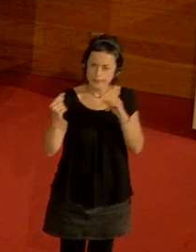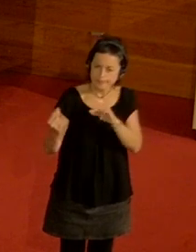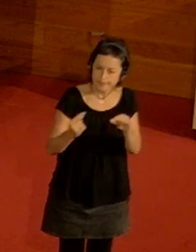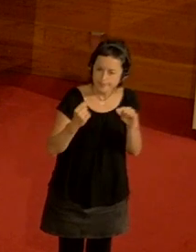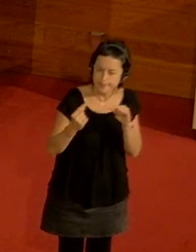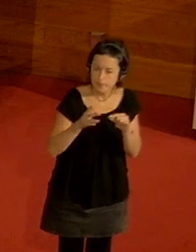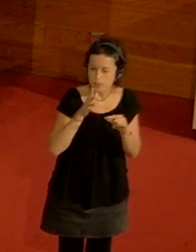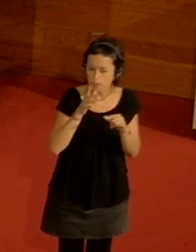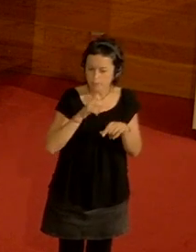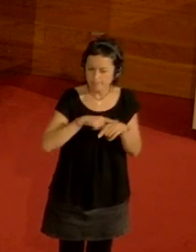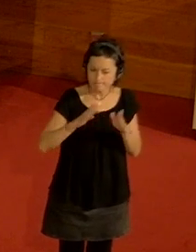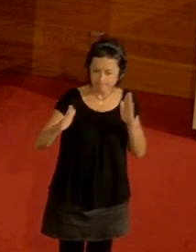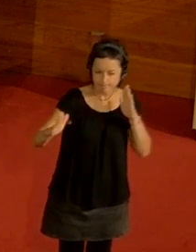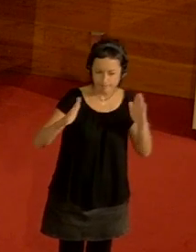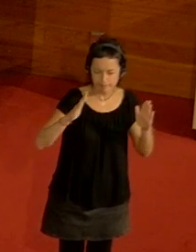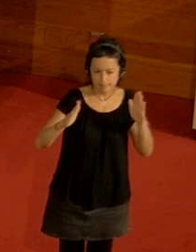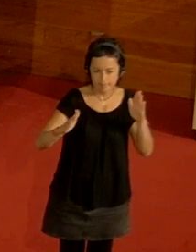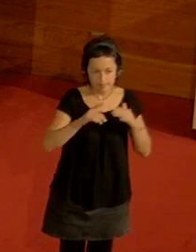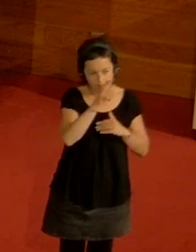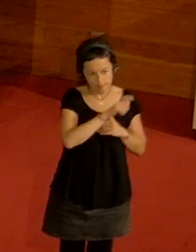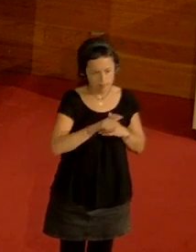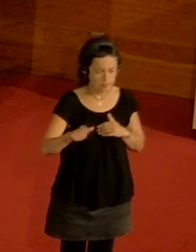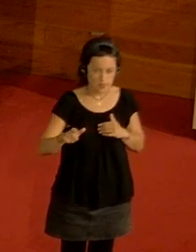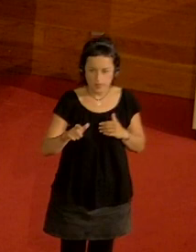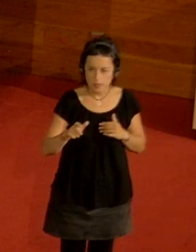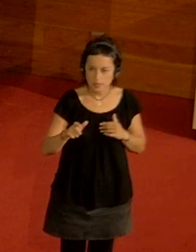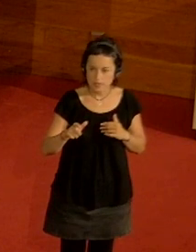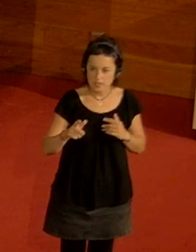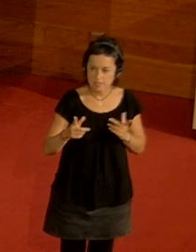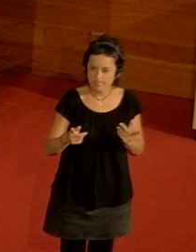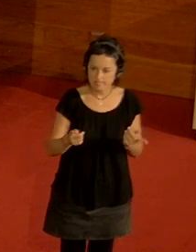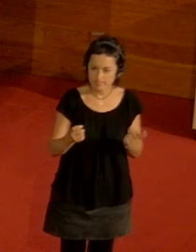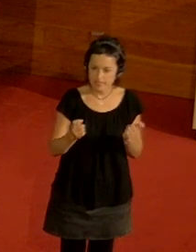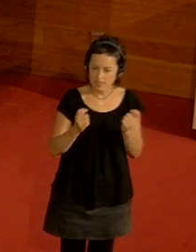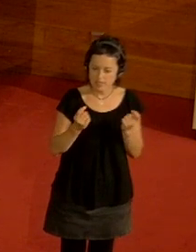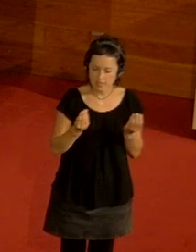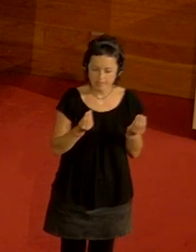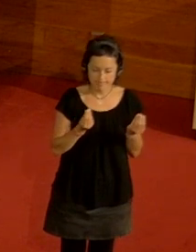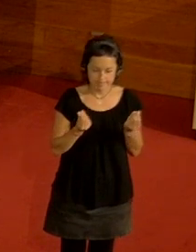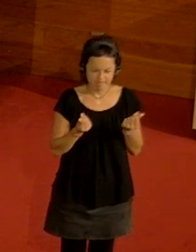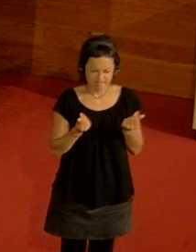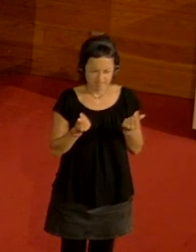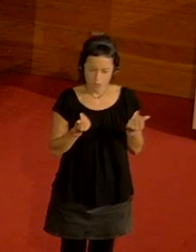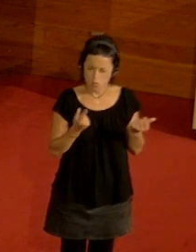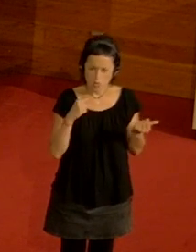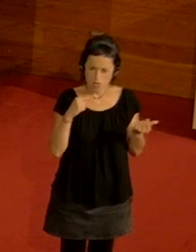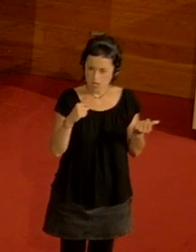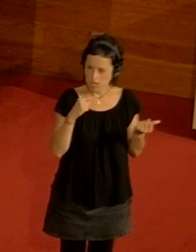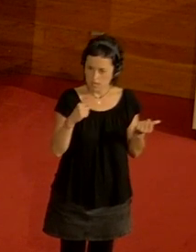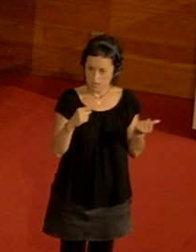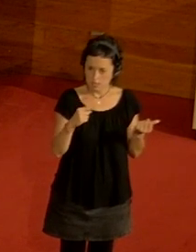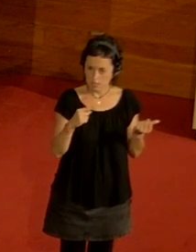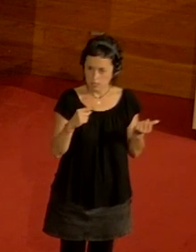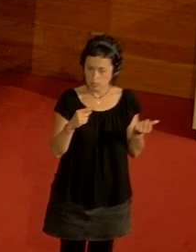les les eh les generamos una una sensación negativa por estar